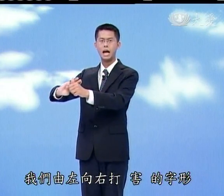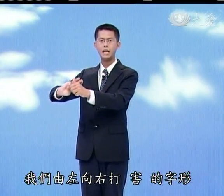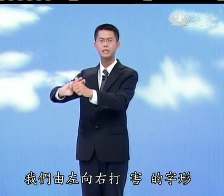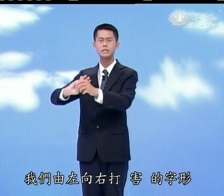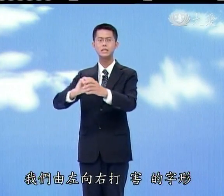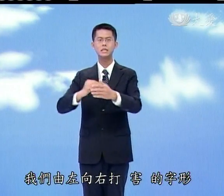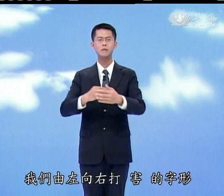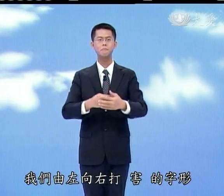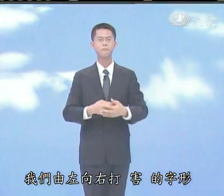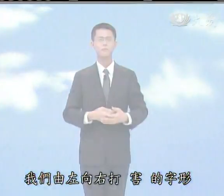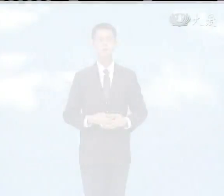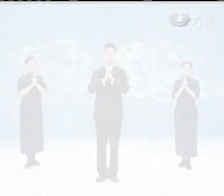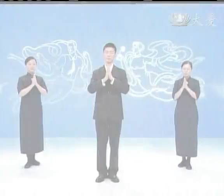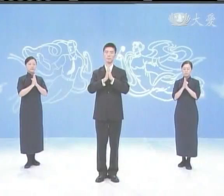害的字形。